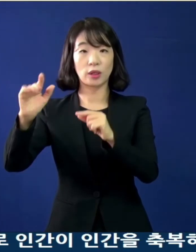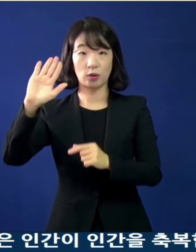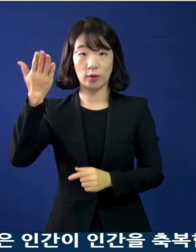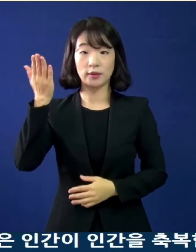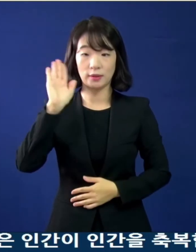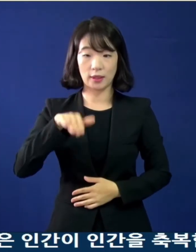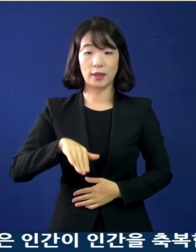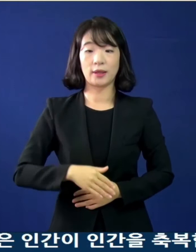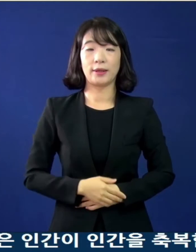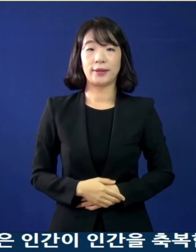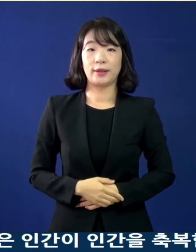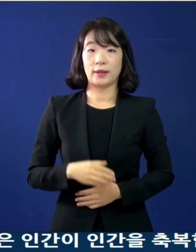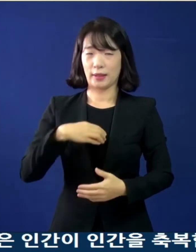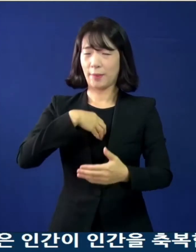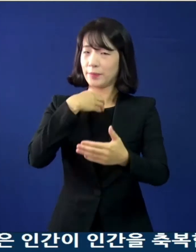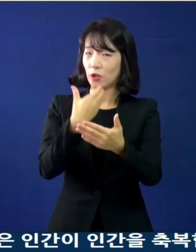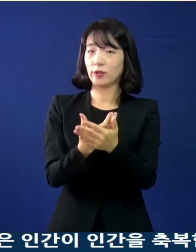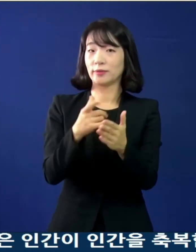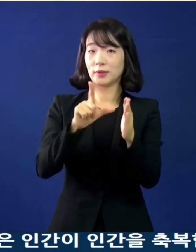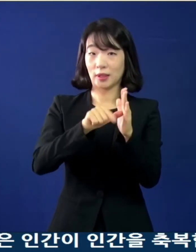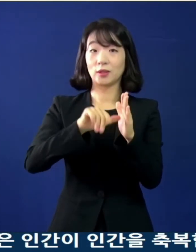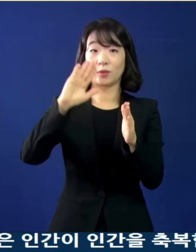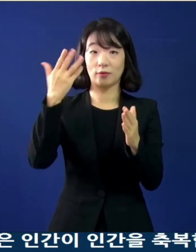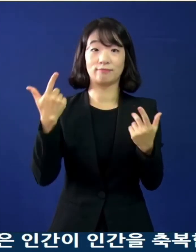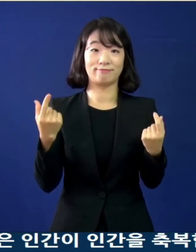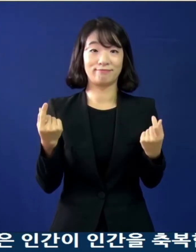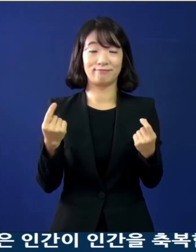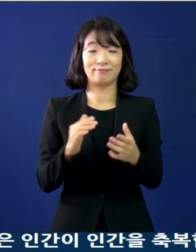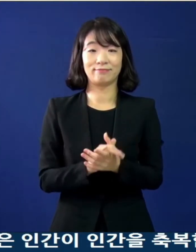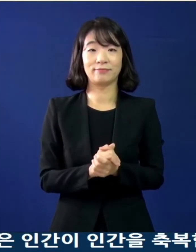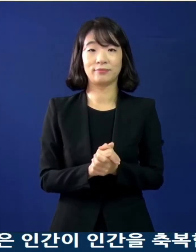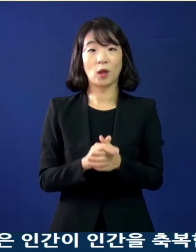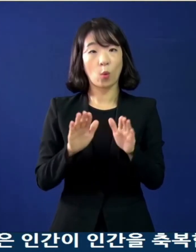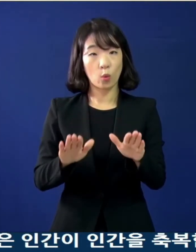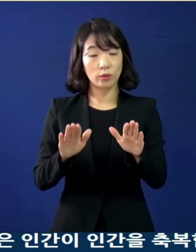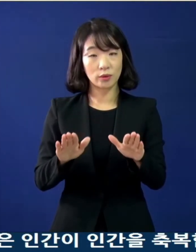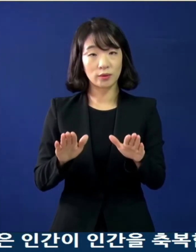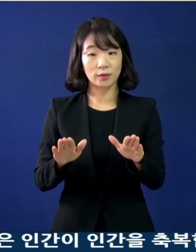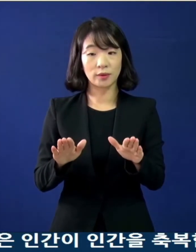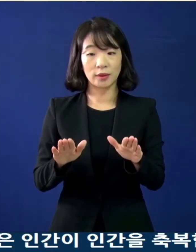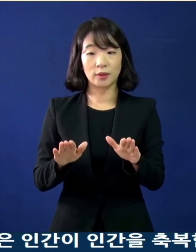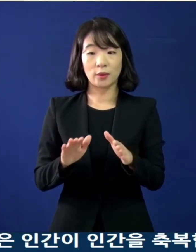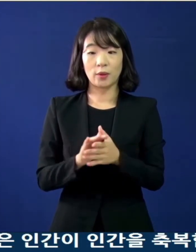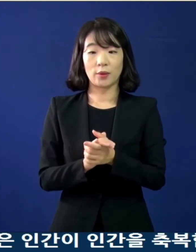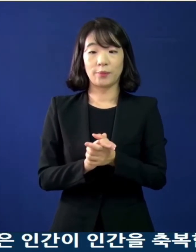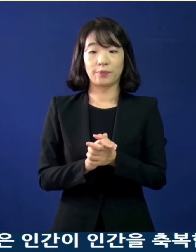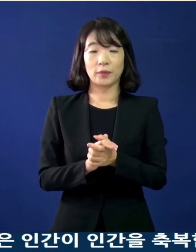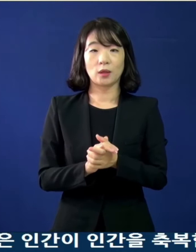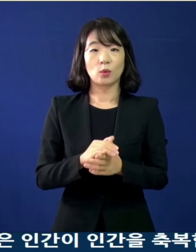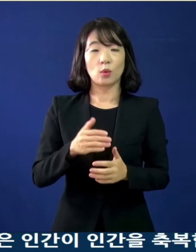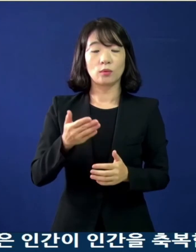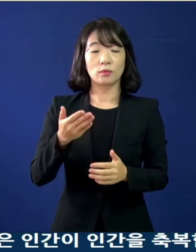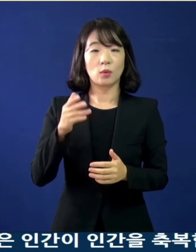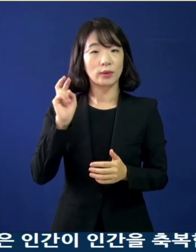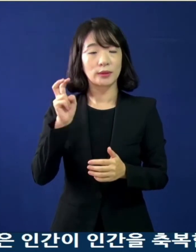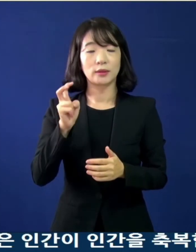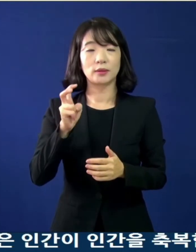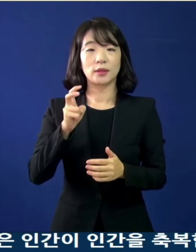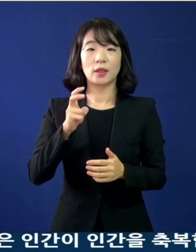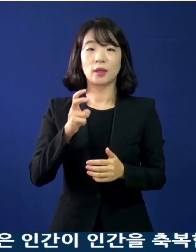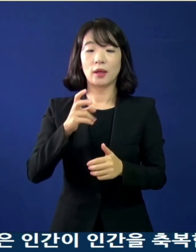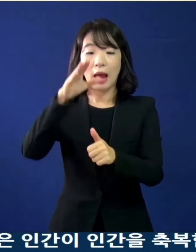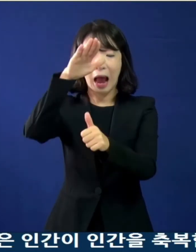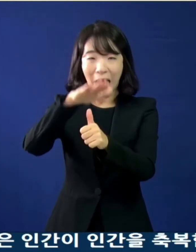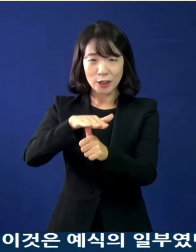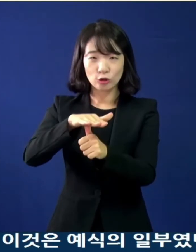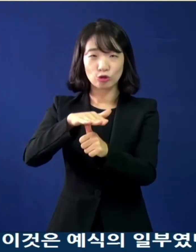우리 오늘 목사님들도 같이 예배를 드리시는데 혹 안수 받으신 우리 목사님들 중